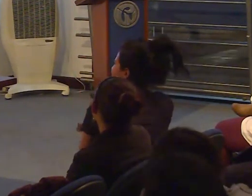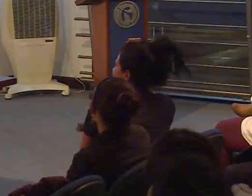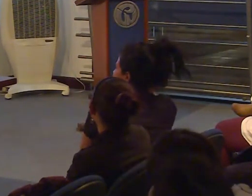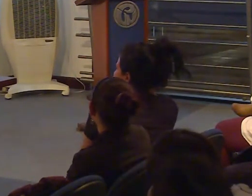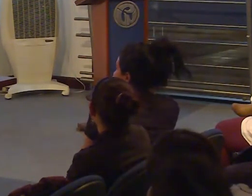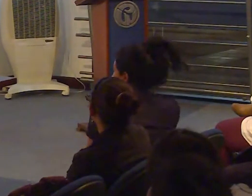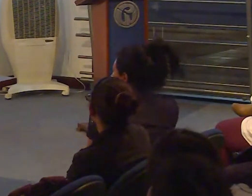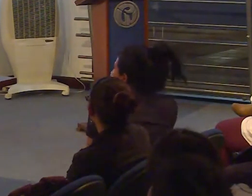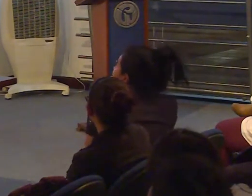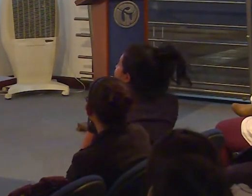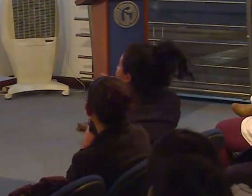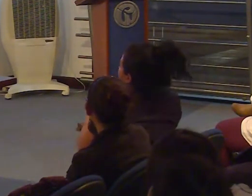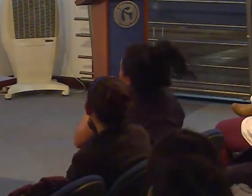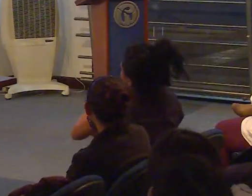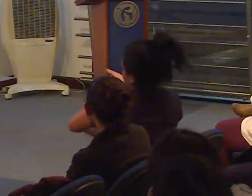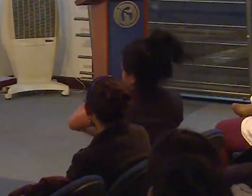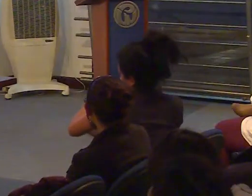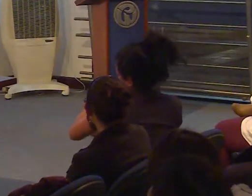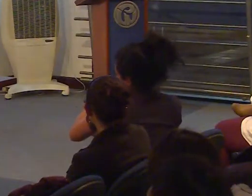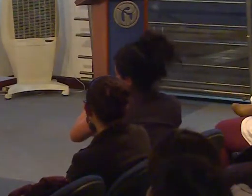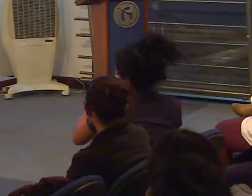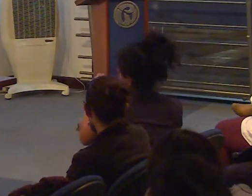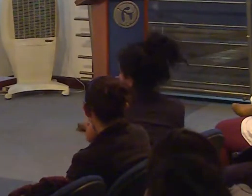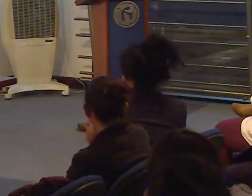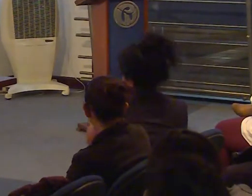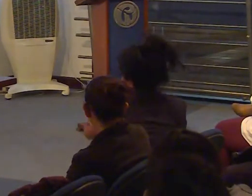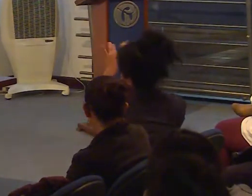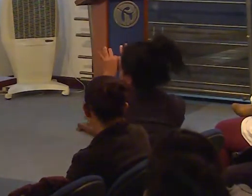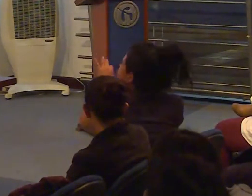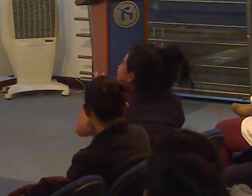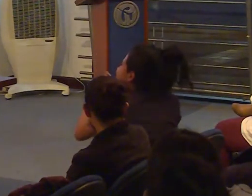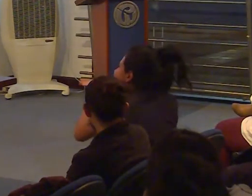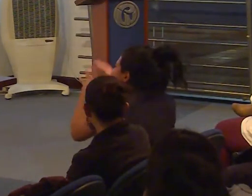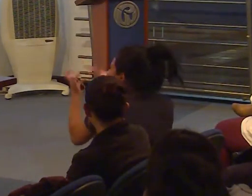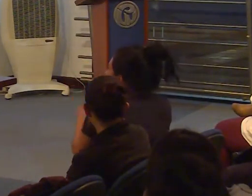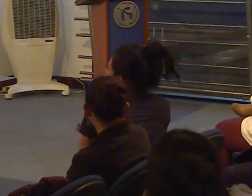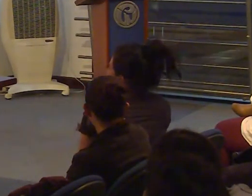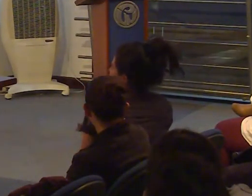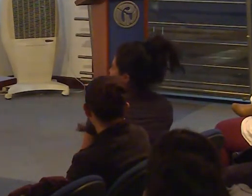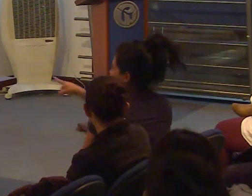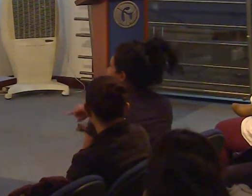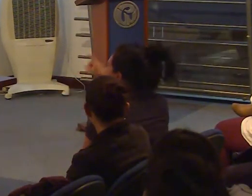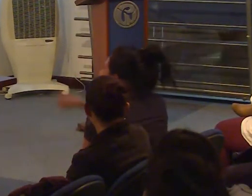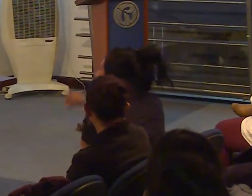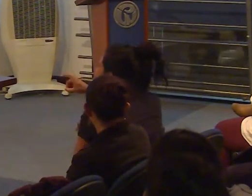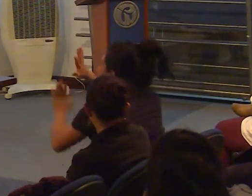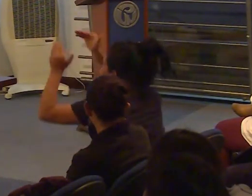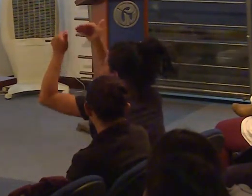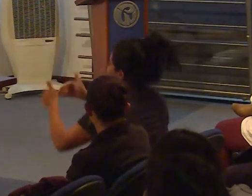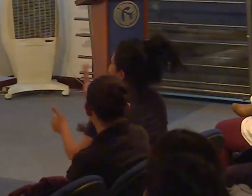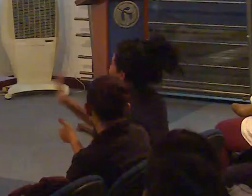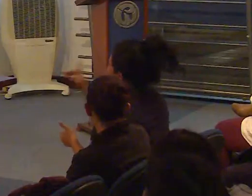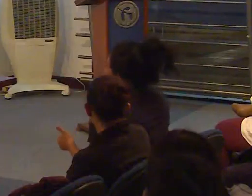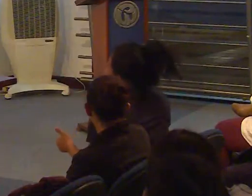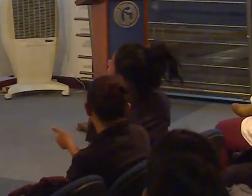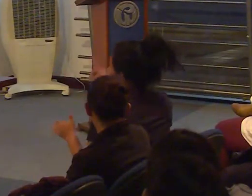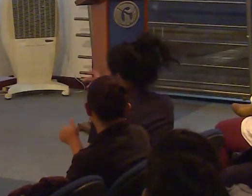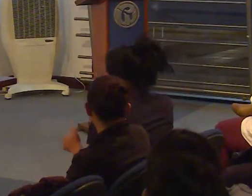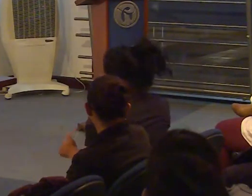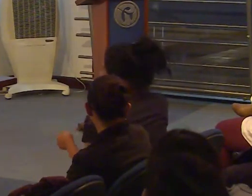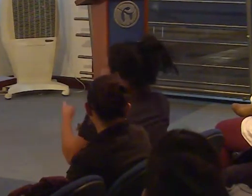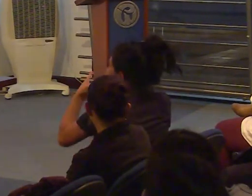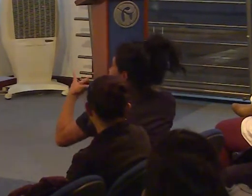que ustedes tuvieron y como esa identidad realmente de profesores que tienen. Entonces, pues me gustaría que en un futuro pues ustedes